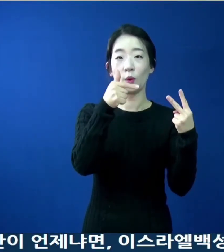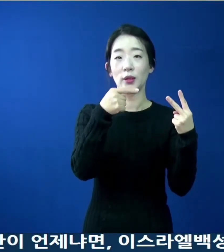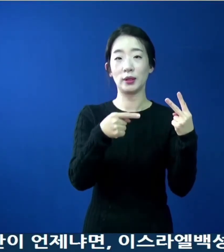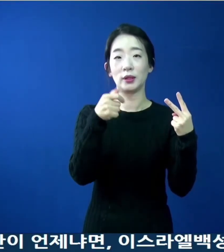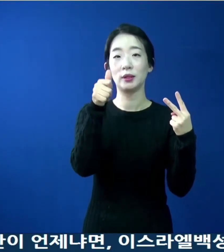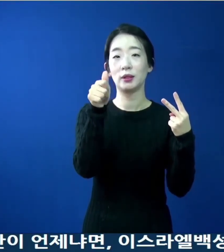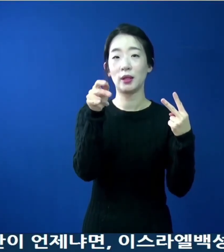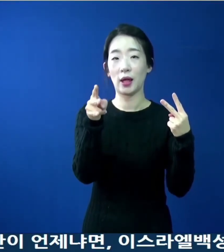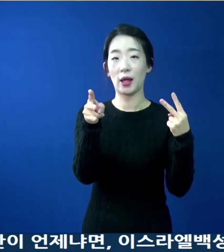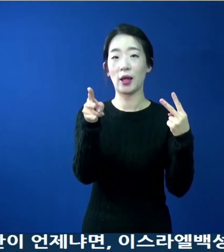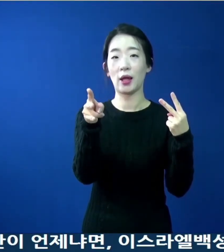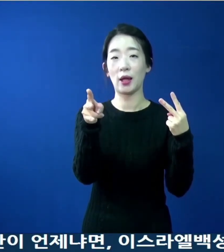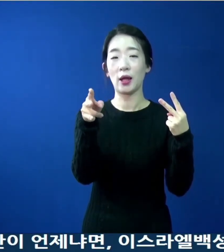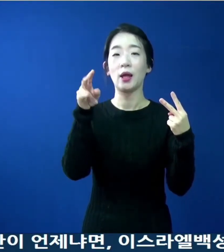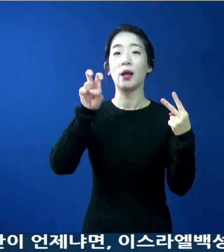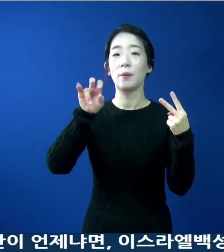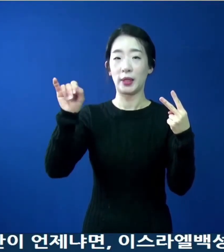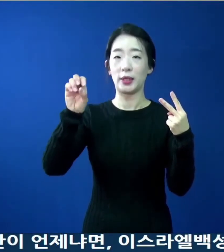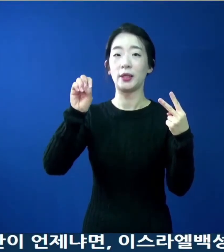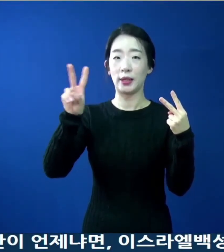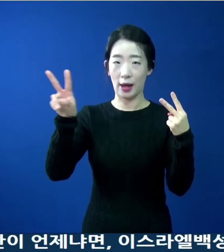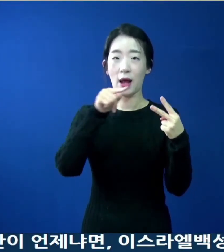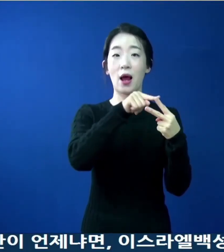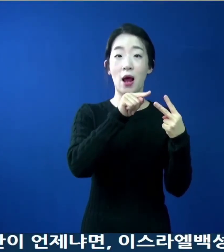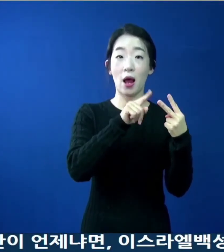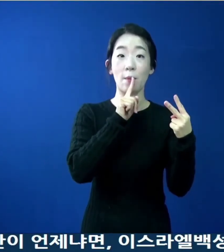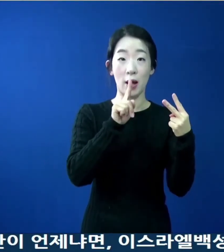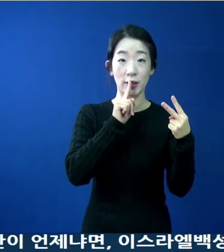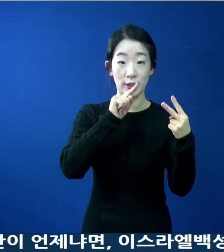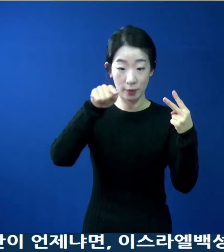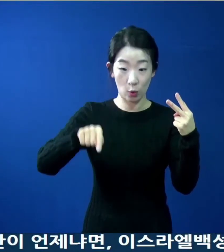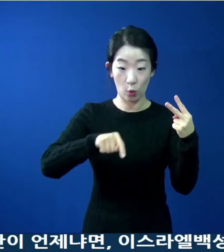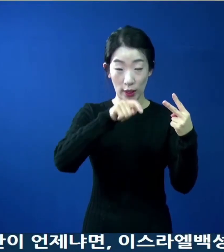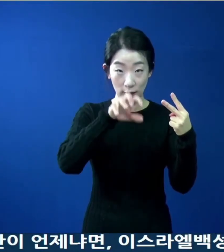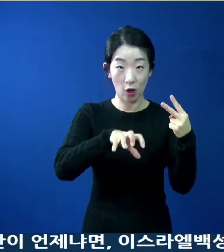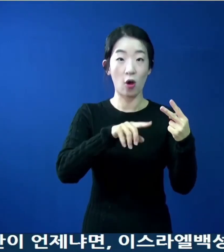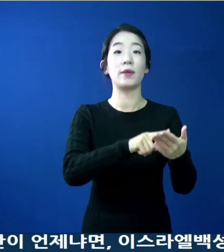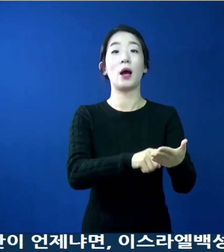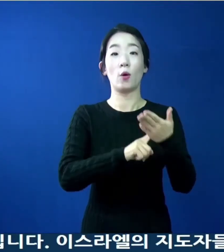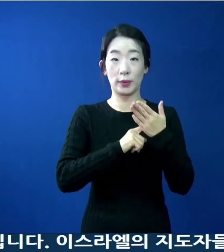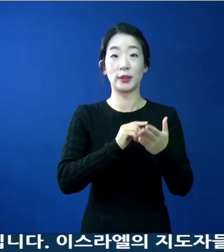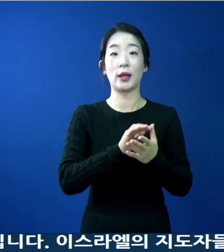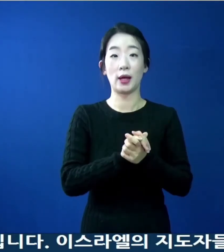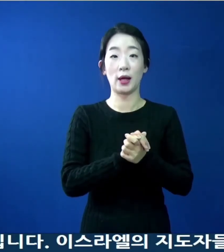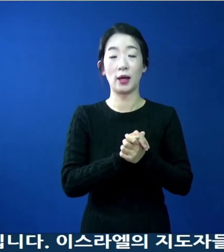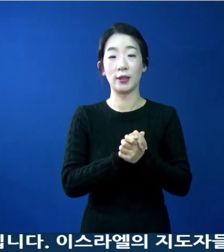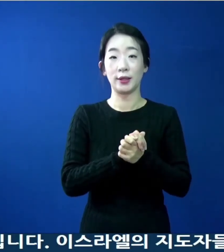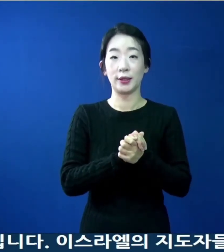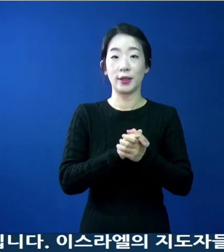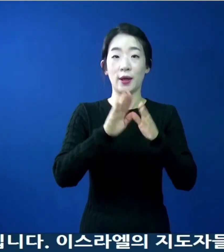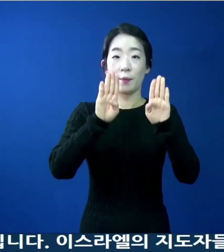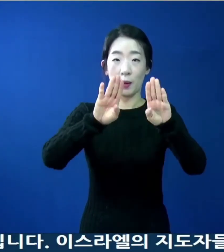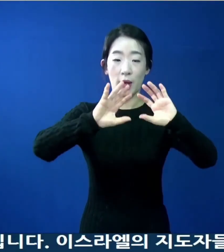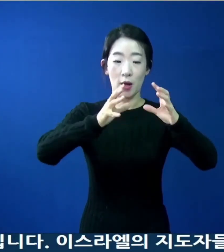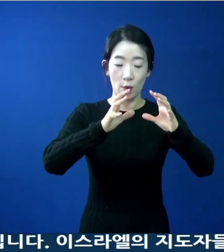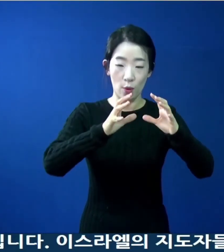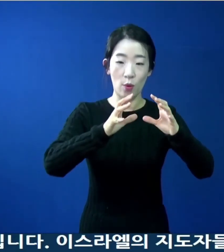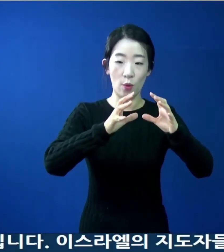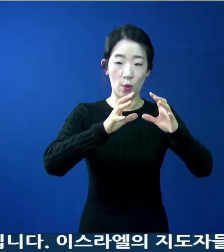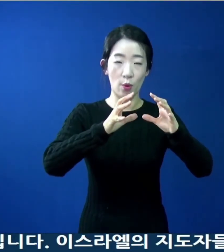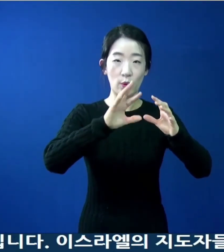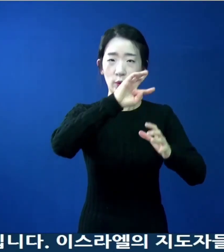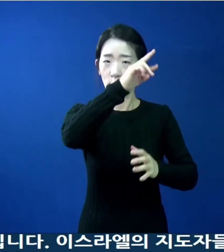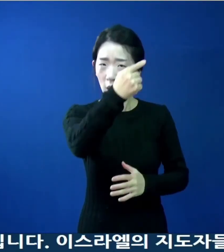바벨론의 포로로 끌려가 있는 동안에 쓰여진 책이고 느헤미야는 바벨론 포로로부터 돌아와서 이스라엘 백성을 재건하는 기간